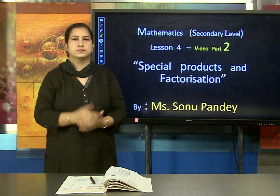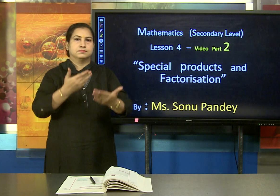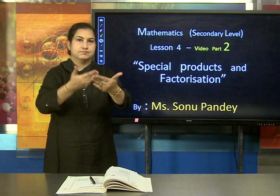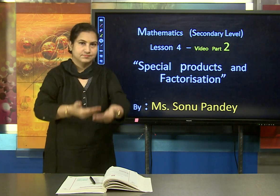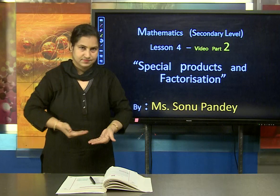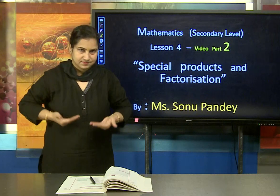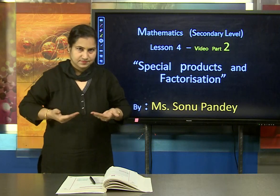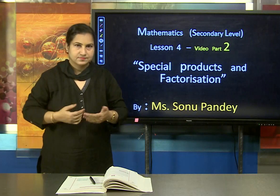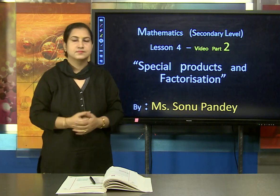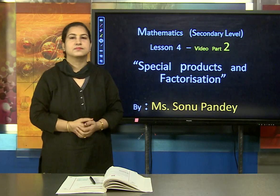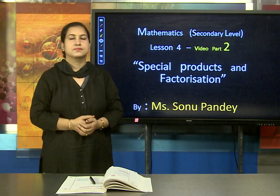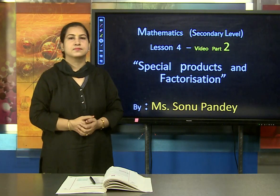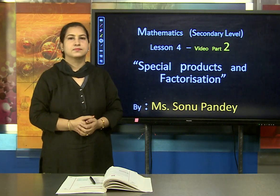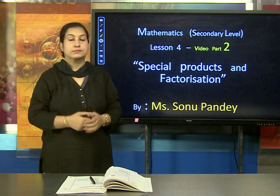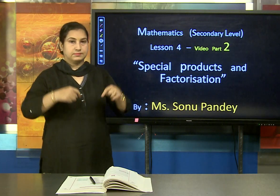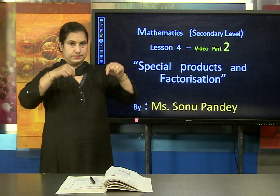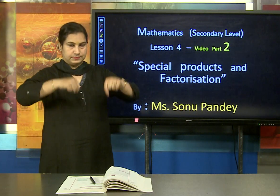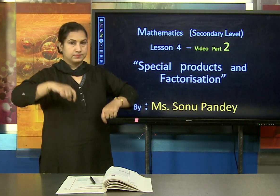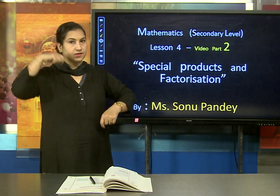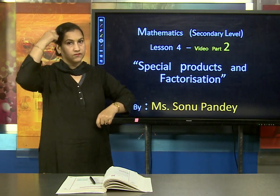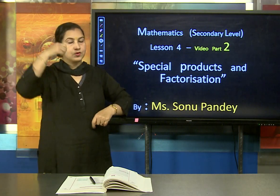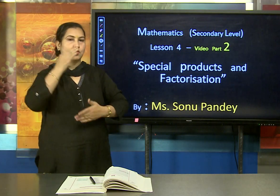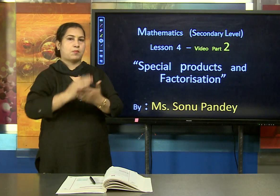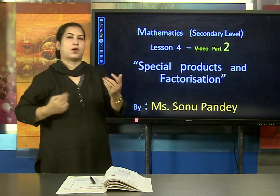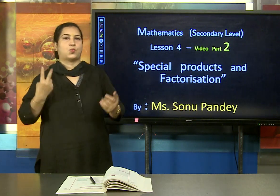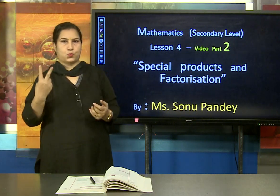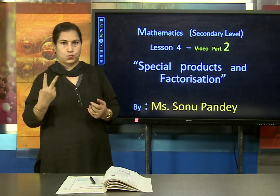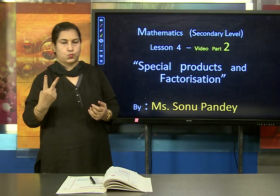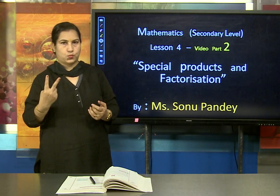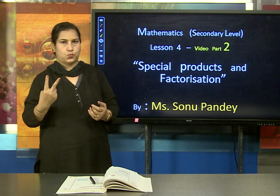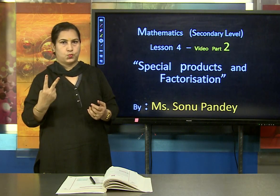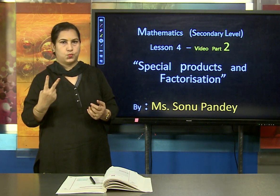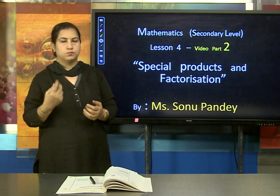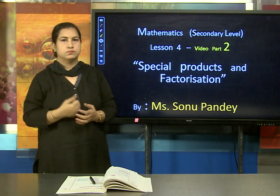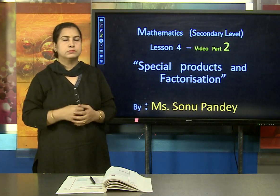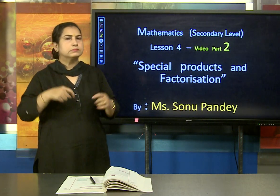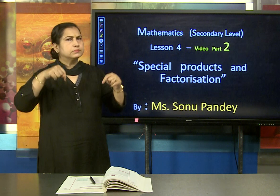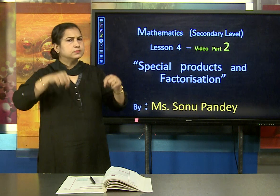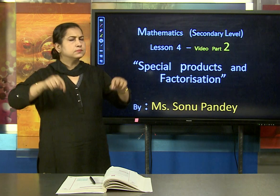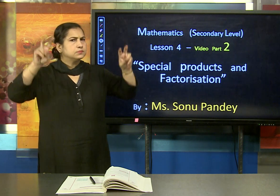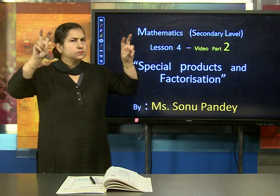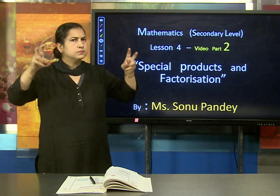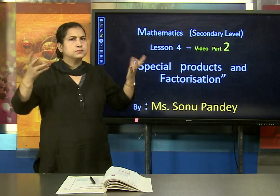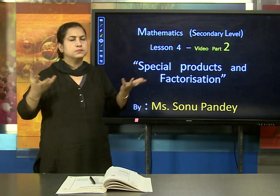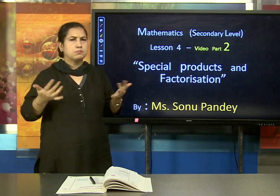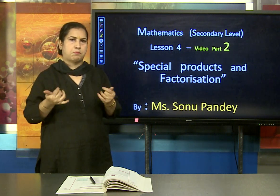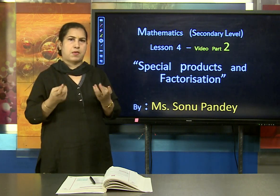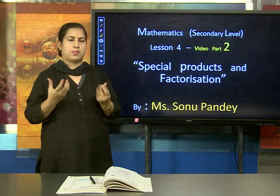आप सभी का स्वागत है इस वीडियो पार्ट 2 में। आज हम